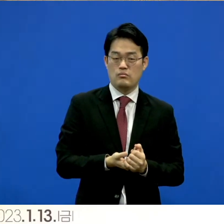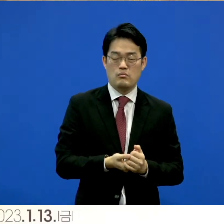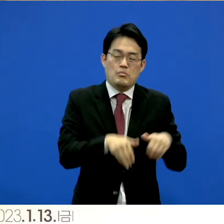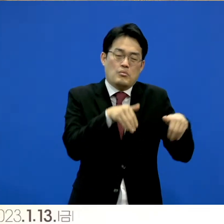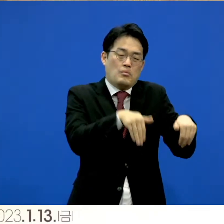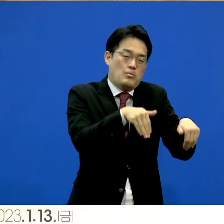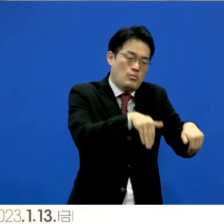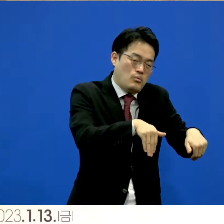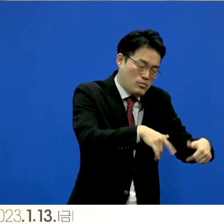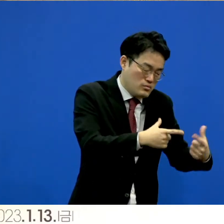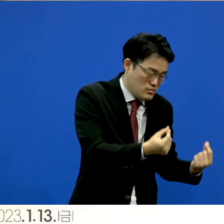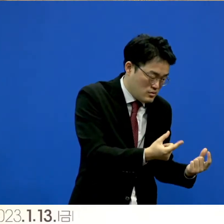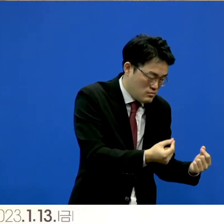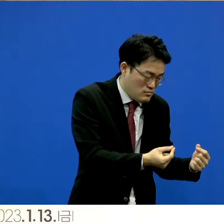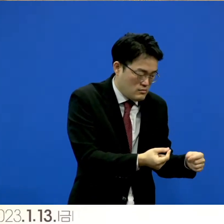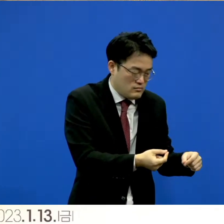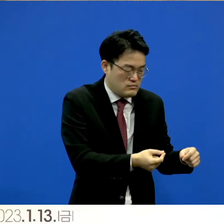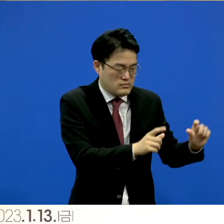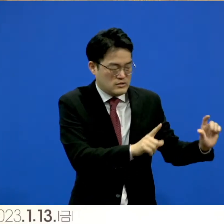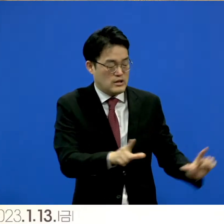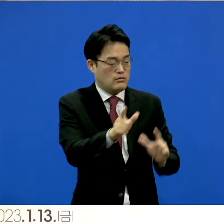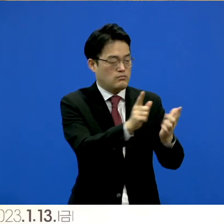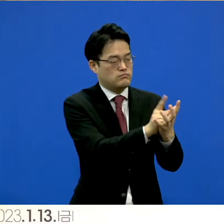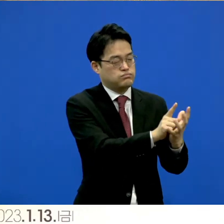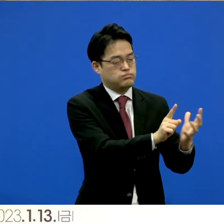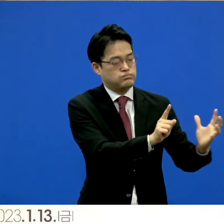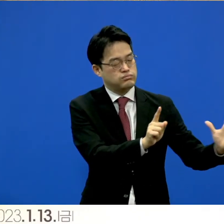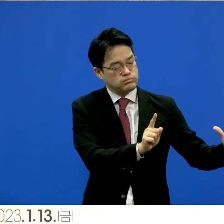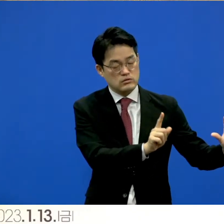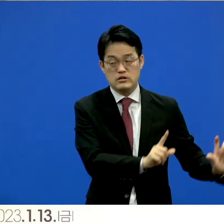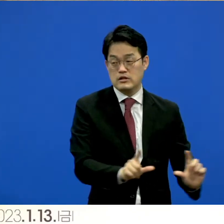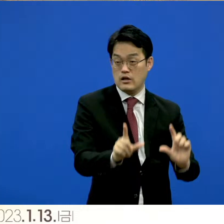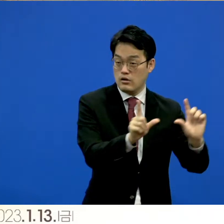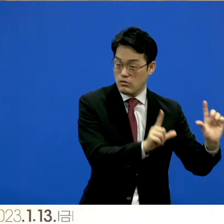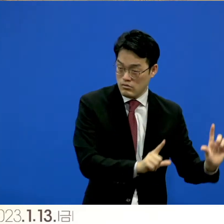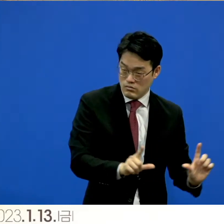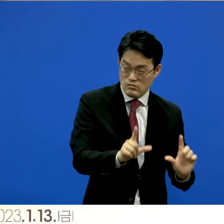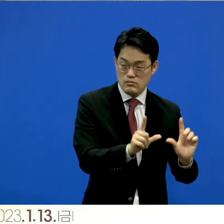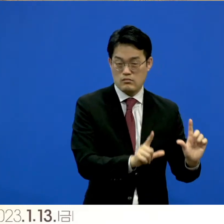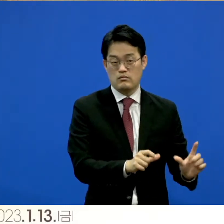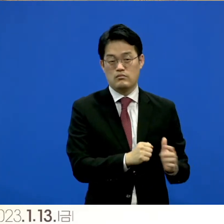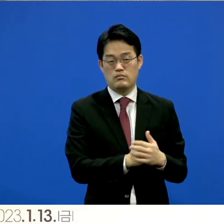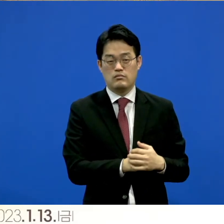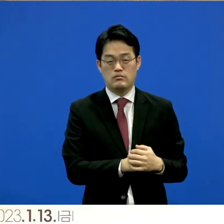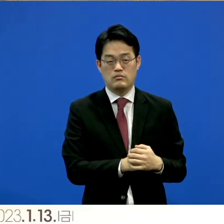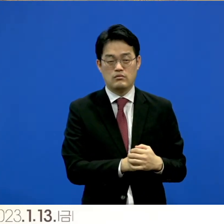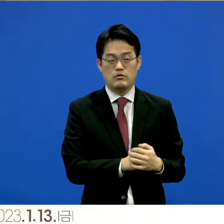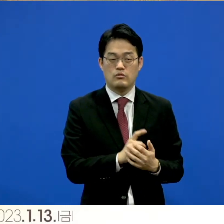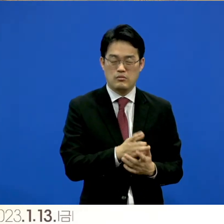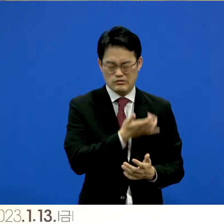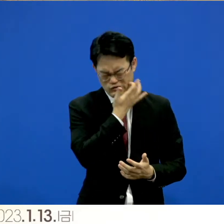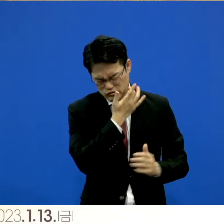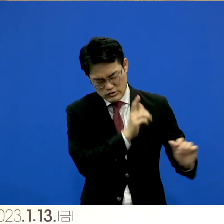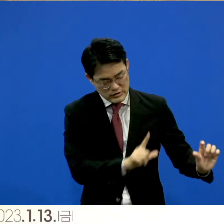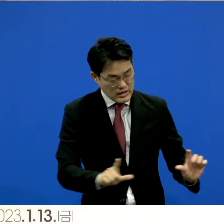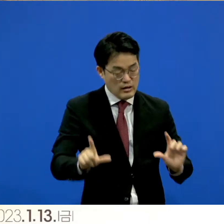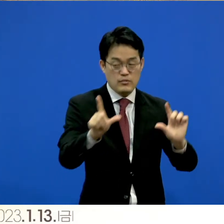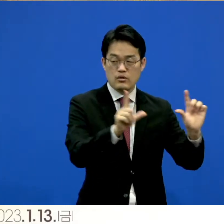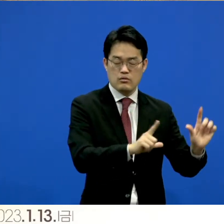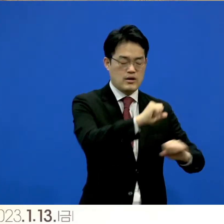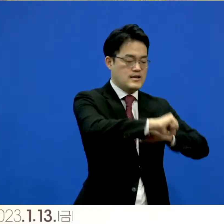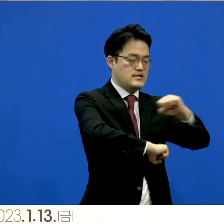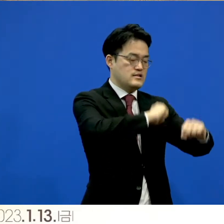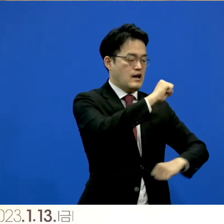종처럼 살아왔습니다. 소외된 삶이고 배제된 삶이었습니다. 자유를 잃어버렸고 아들의